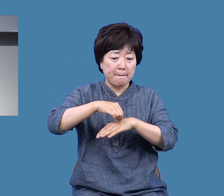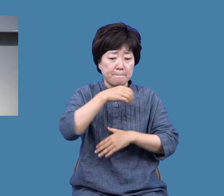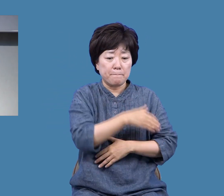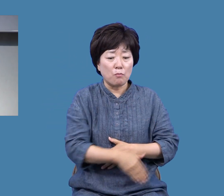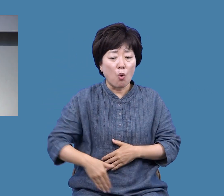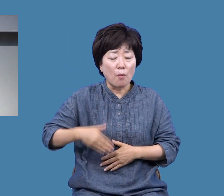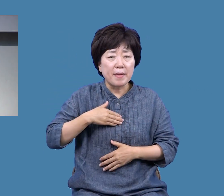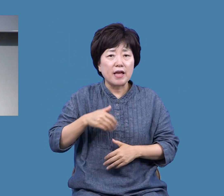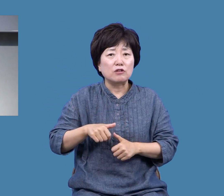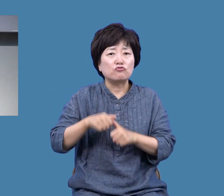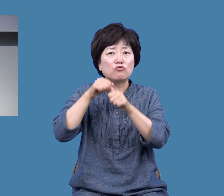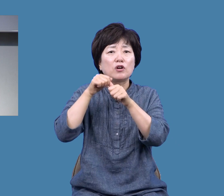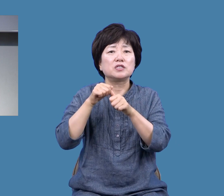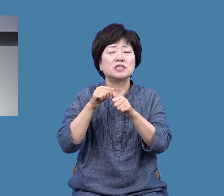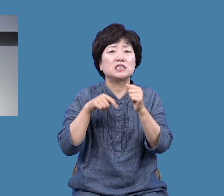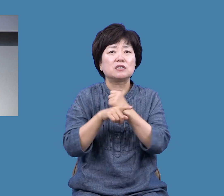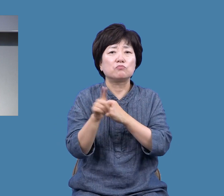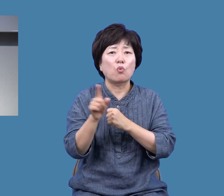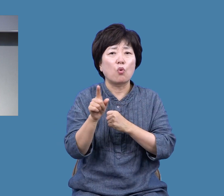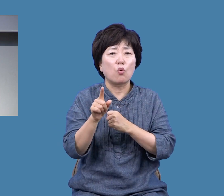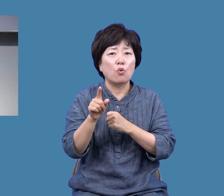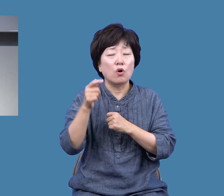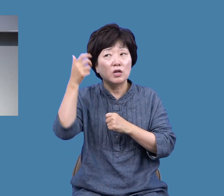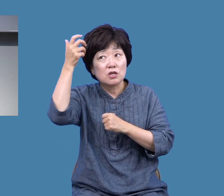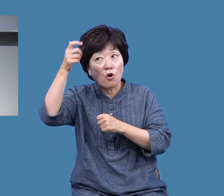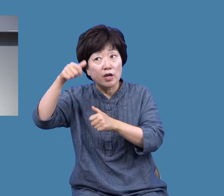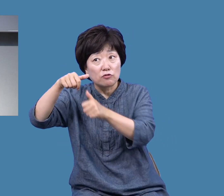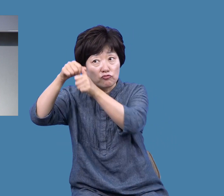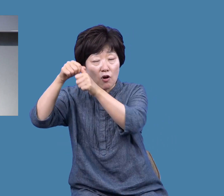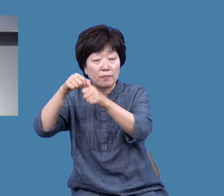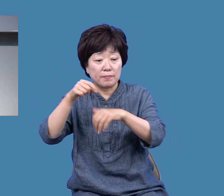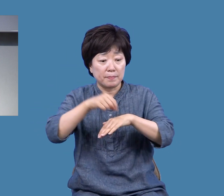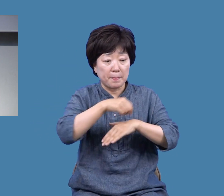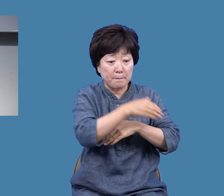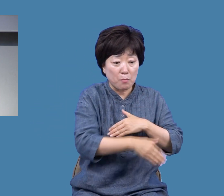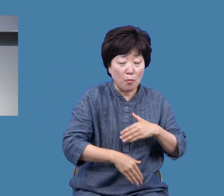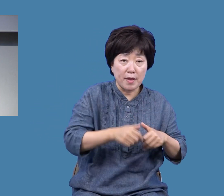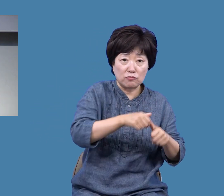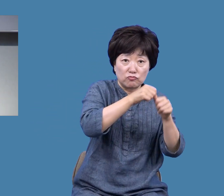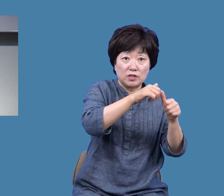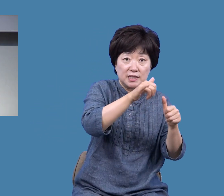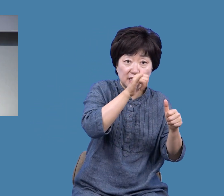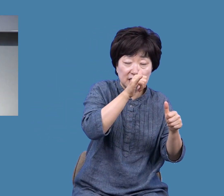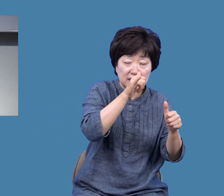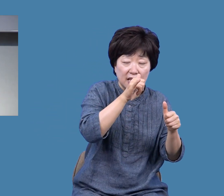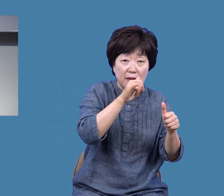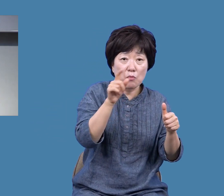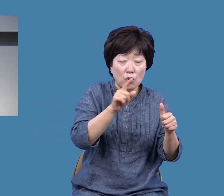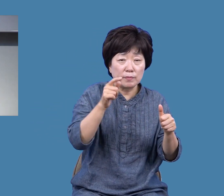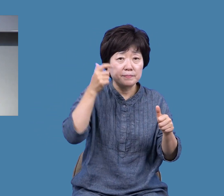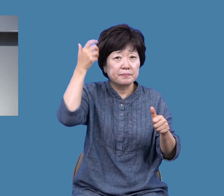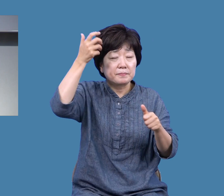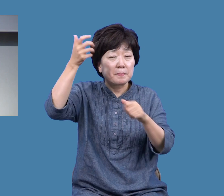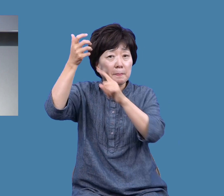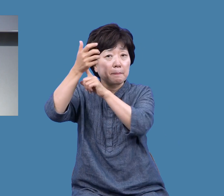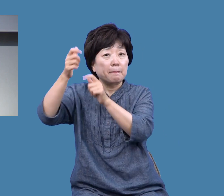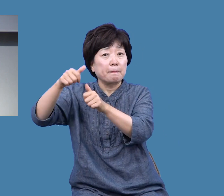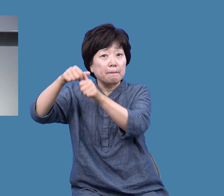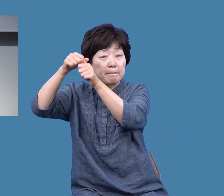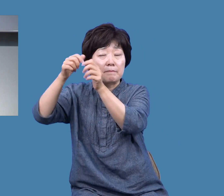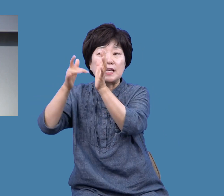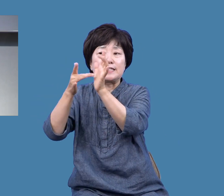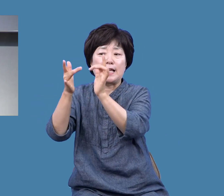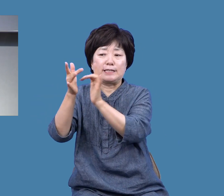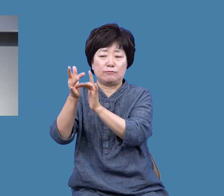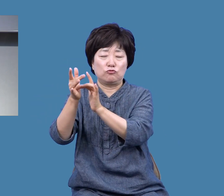뭘까요? 영의 구원이 있고 몸의 구원이 있는데, 영의 구원은 여러분, 우리가 예수 그리스도를